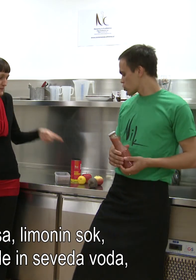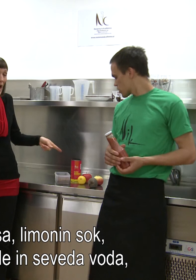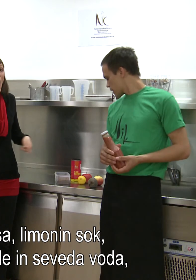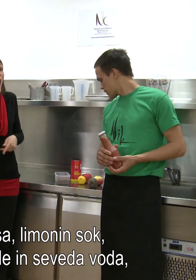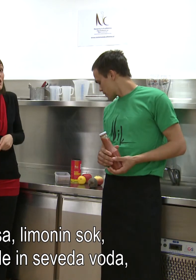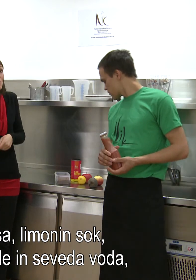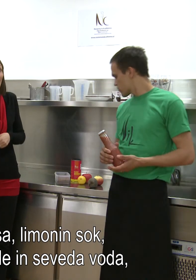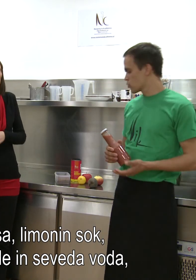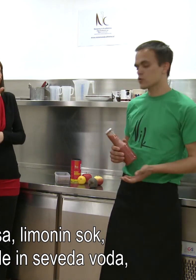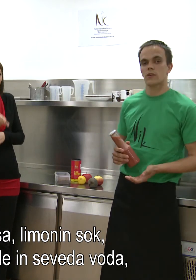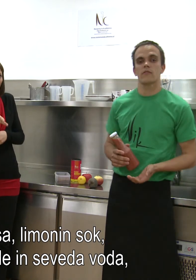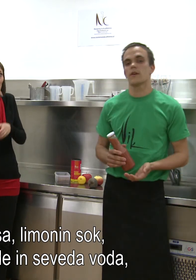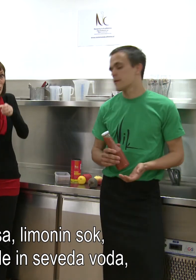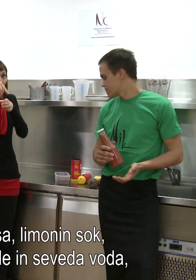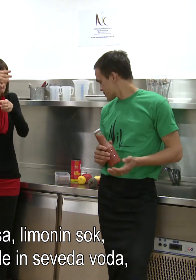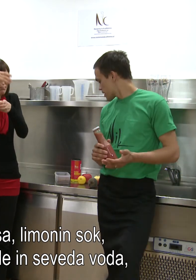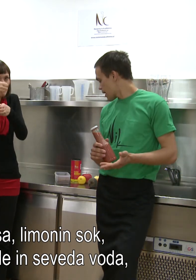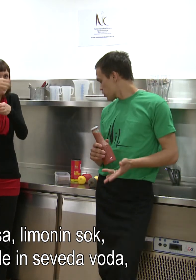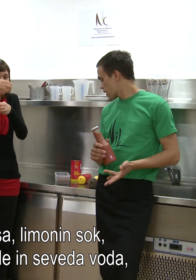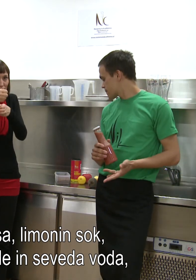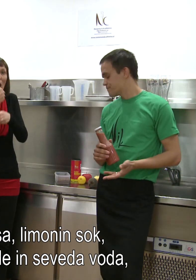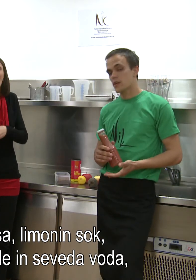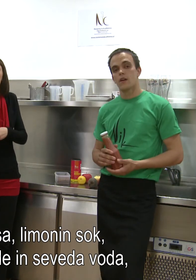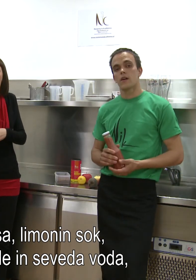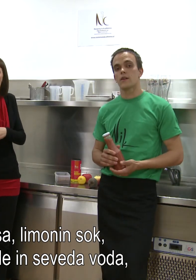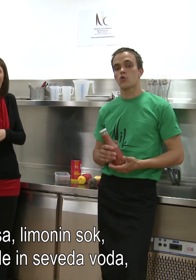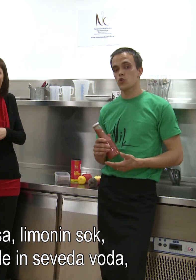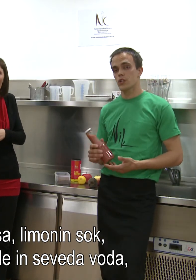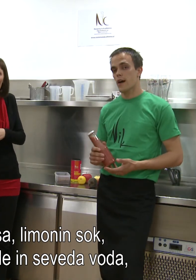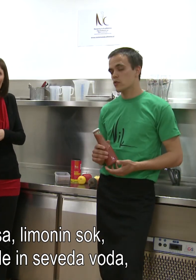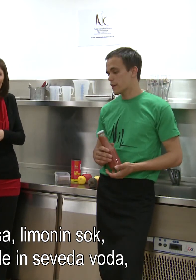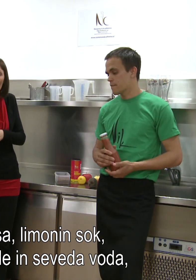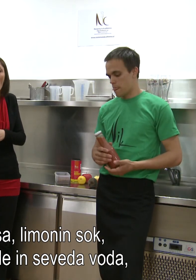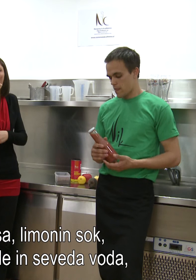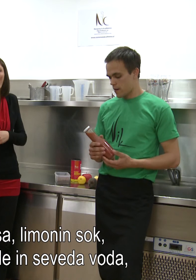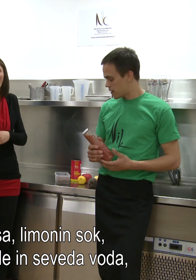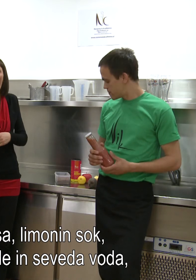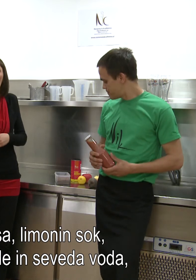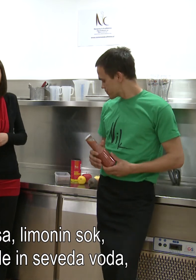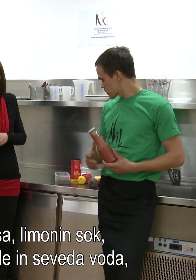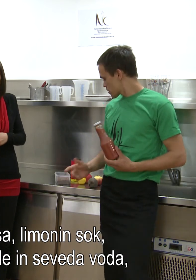limonji sok gre noter, jabolka, goji jagode,